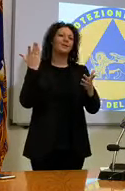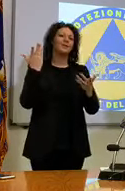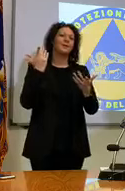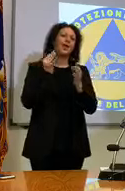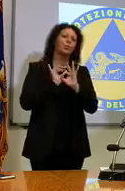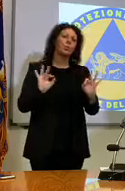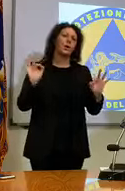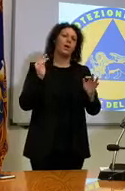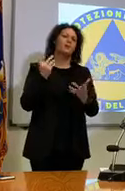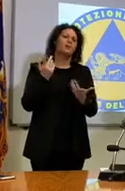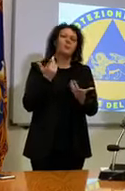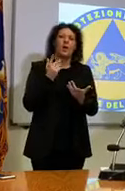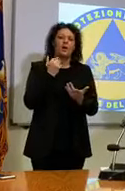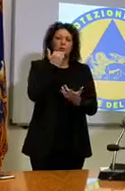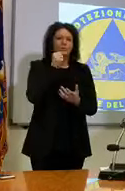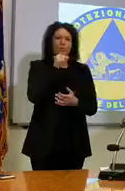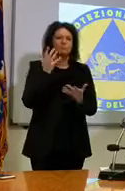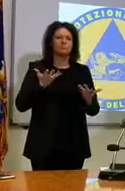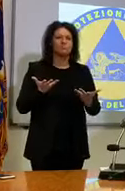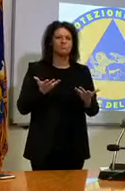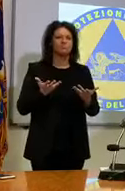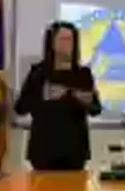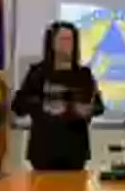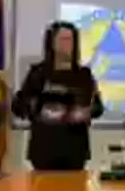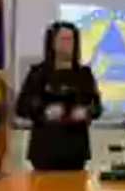fine. Presidente, però, oggi